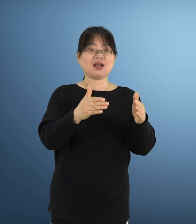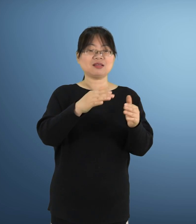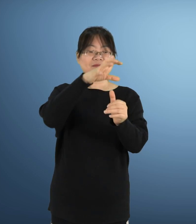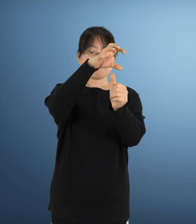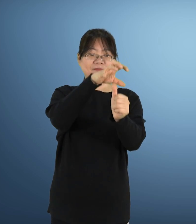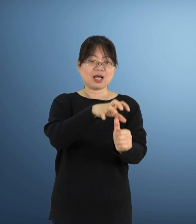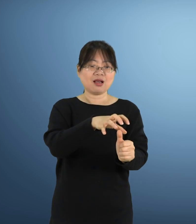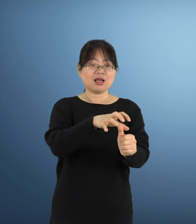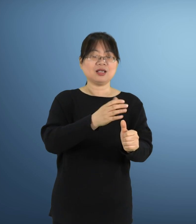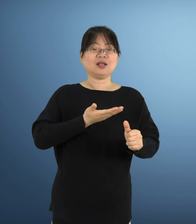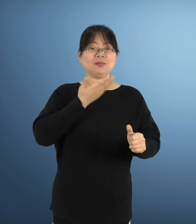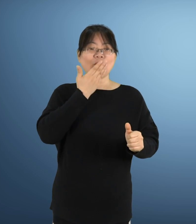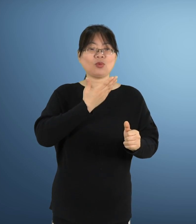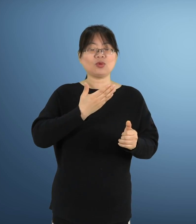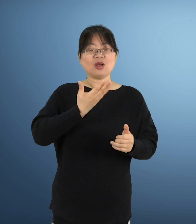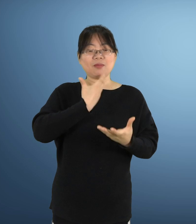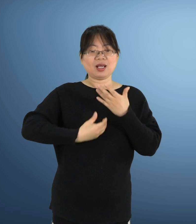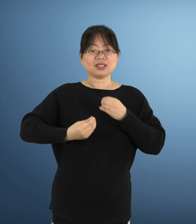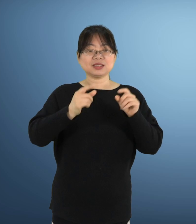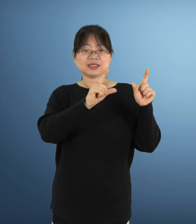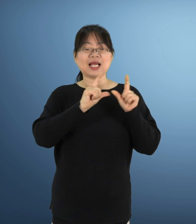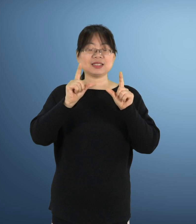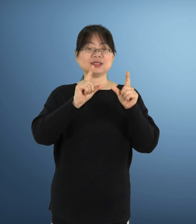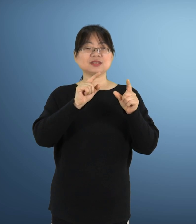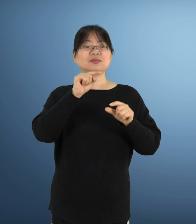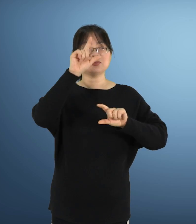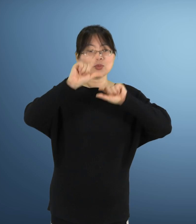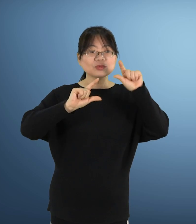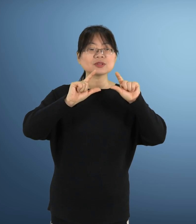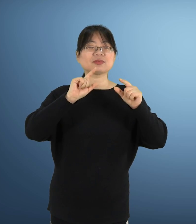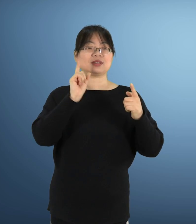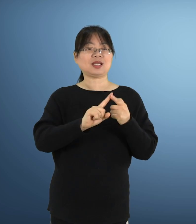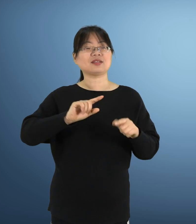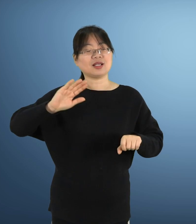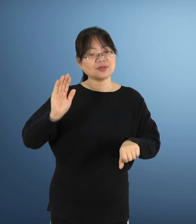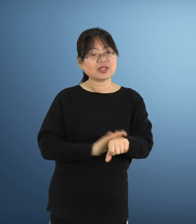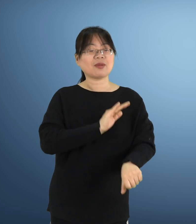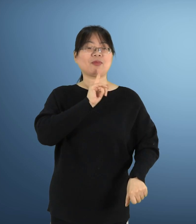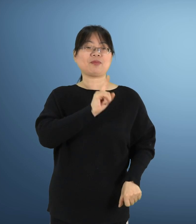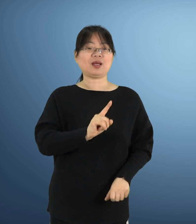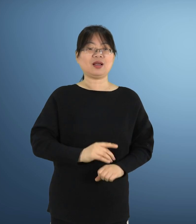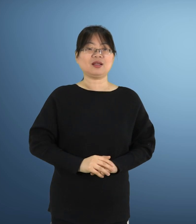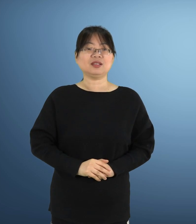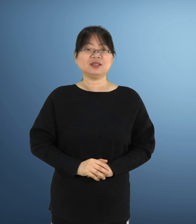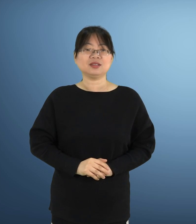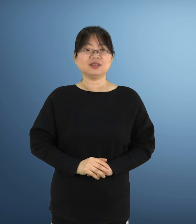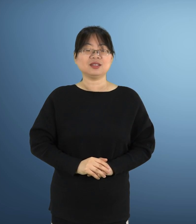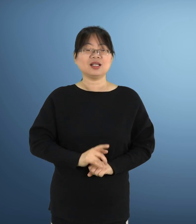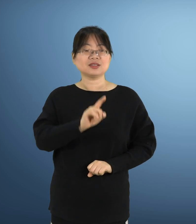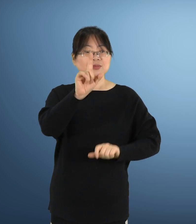매몰되어서 먹고 마시고 살더라 그 말이에요. 그게 나쁘다는 거예요. 그게 이 세상 사람들의